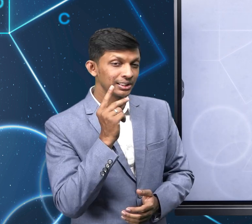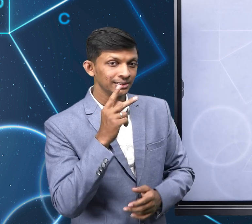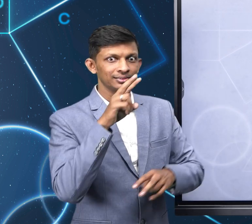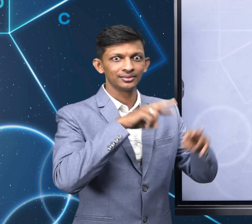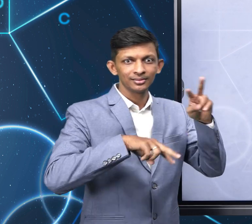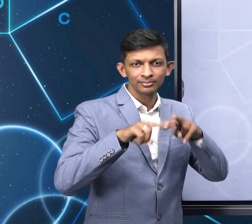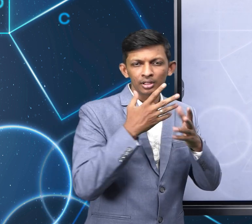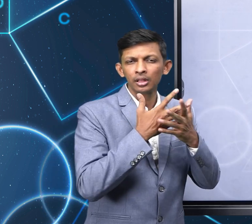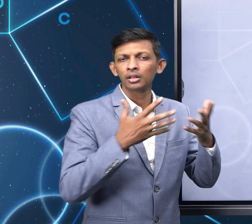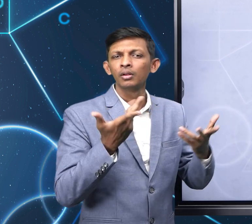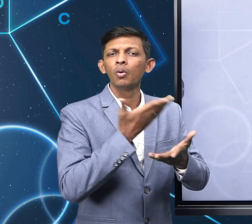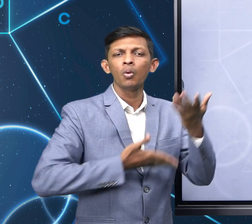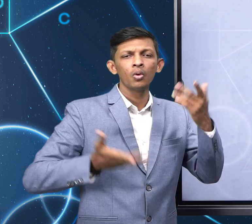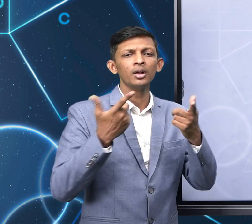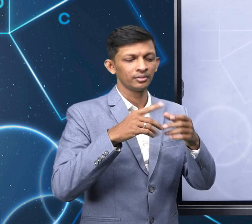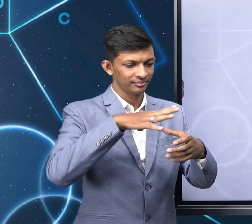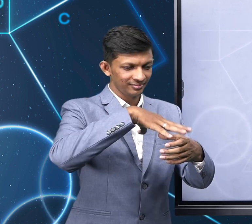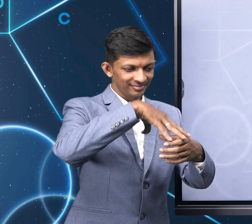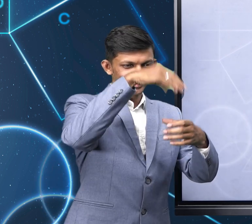एखाद्या वस्तूला त्याच्या सावलीने पाहणे.